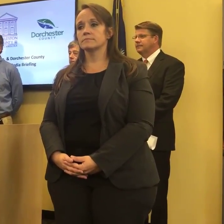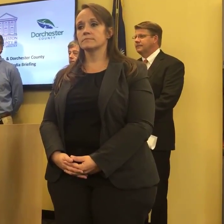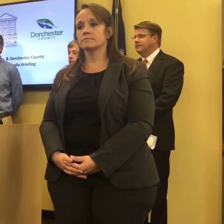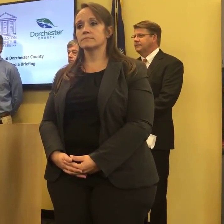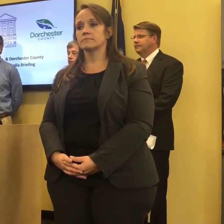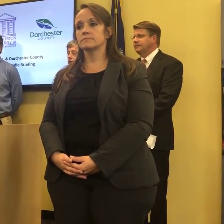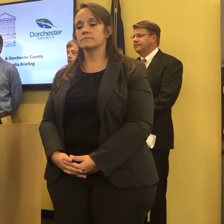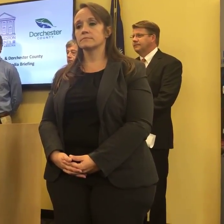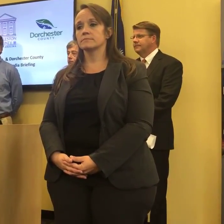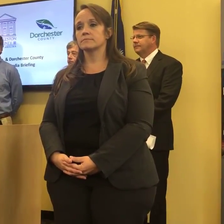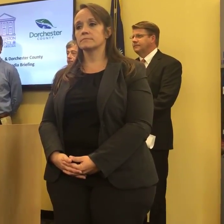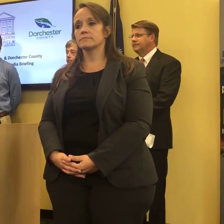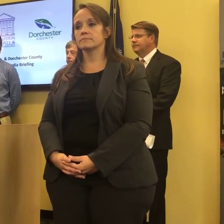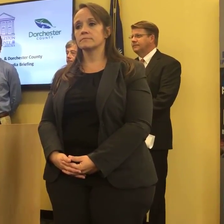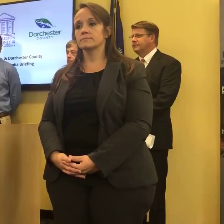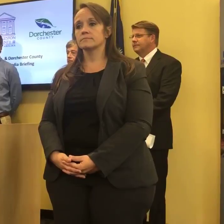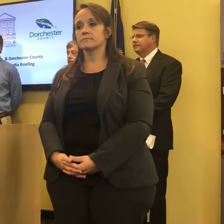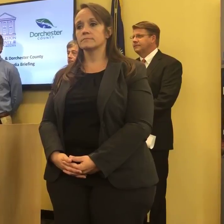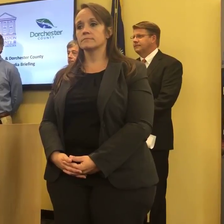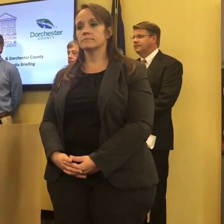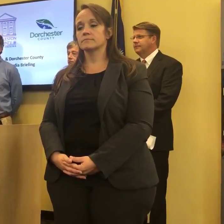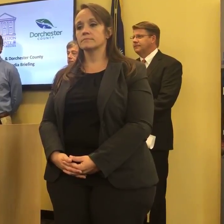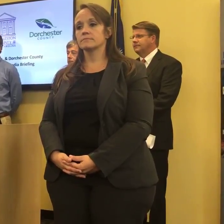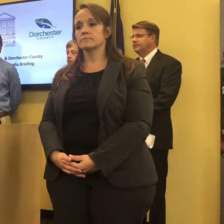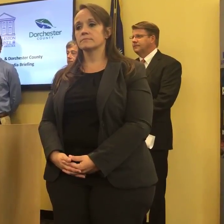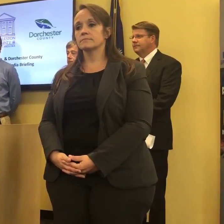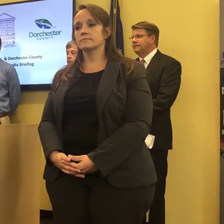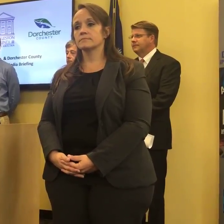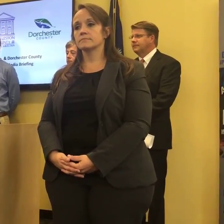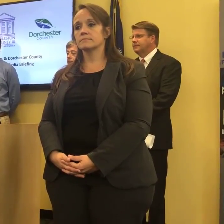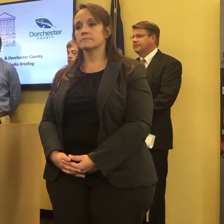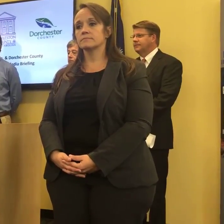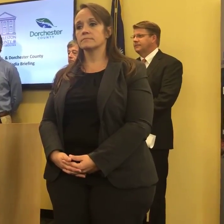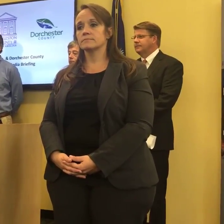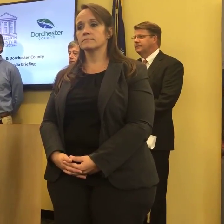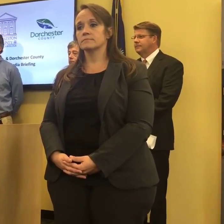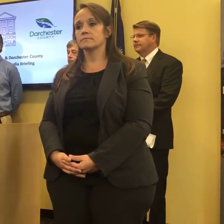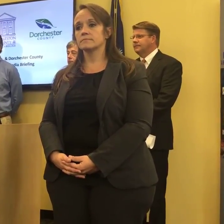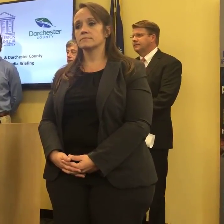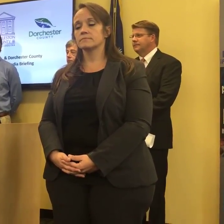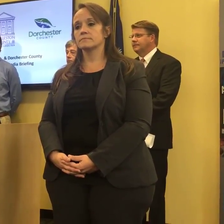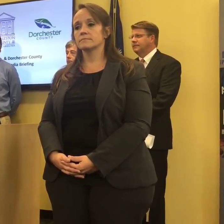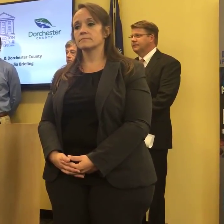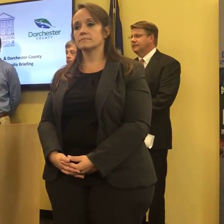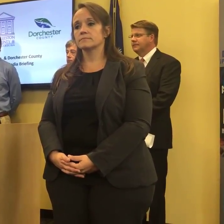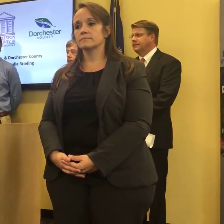condado de Charleston abrió un refugio y comenzó las operaciones de transporte. El refugio está ubicado en